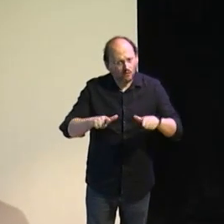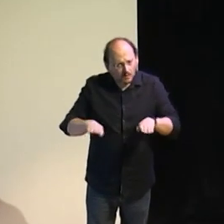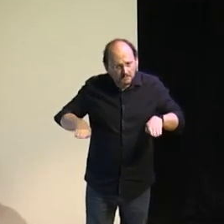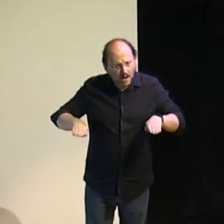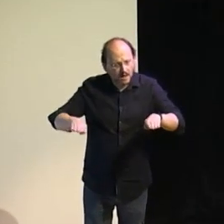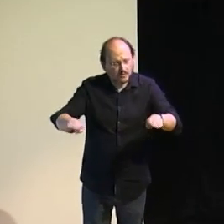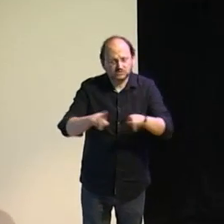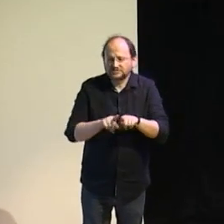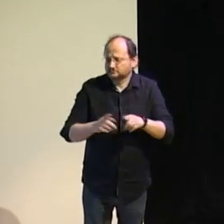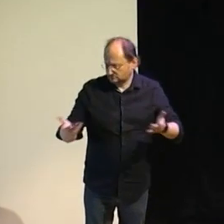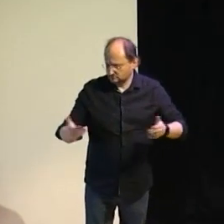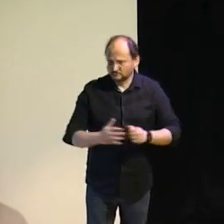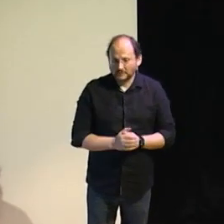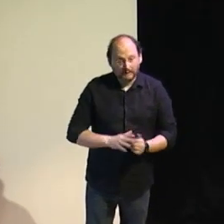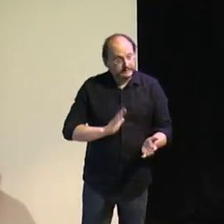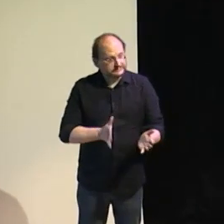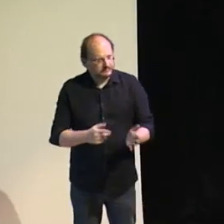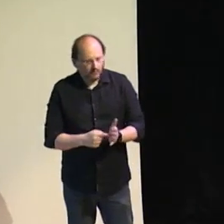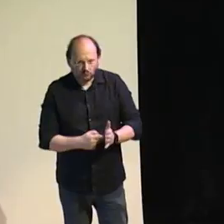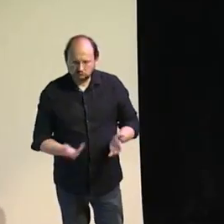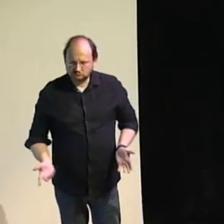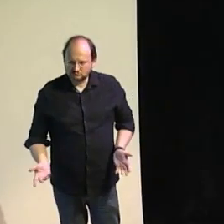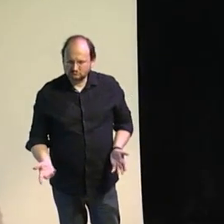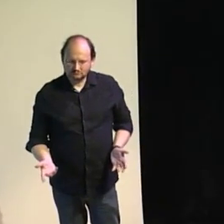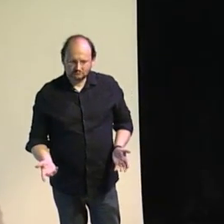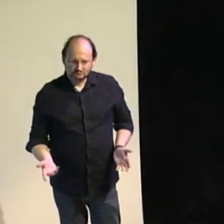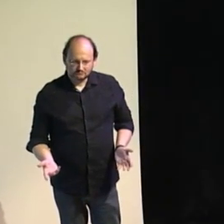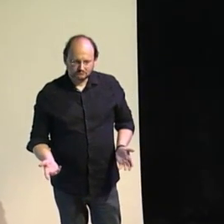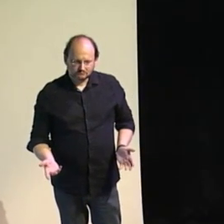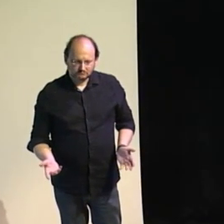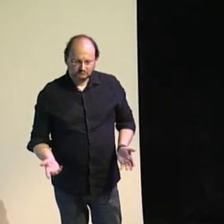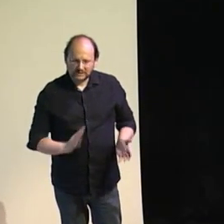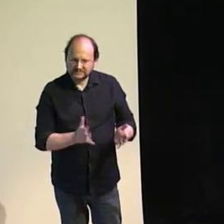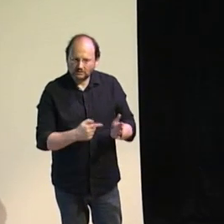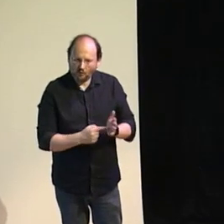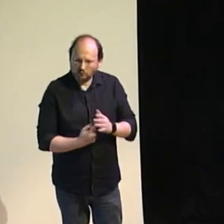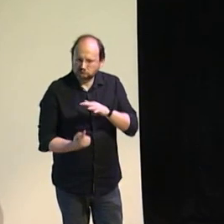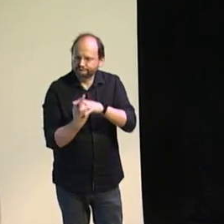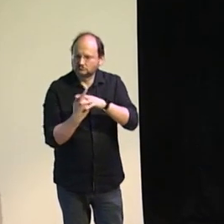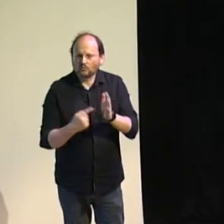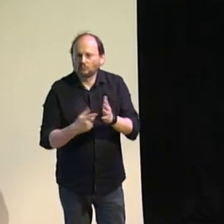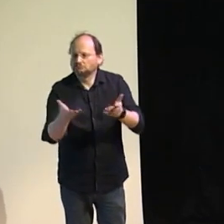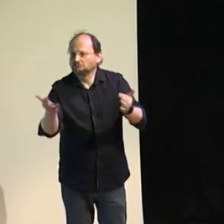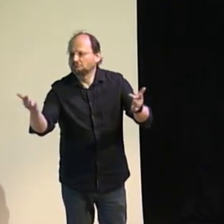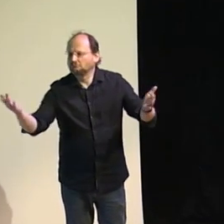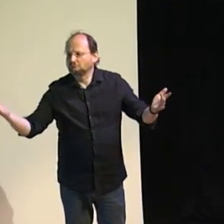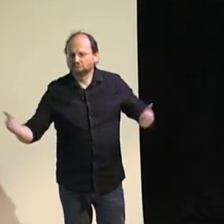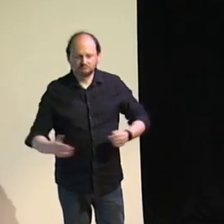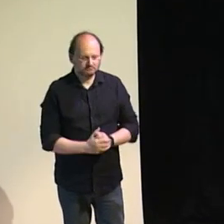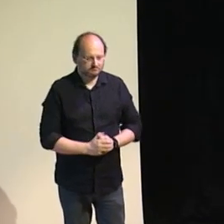ici en Occitanie, on avait deux langues en parallèle. Mais la langue des signes, finalement, elle est apparue quand? Je ne sais pas. Est-ce que